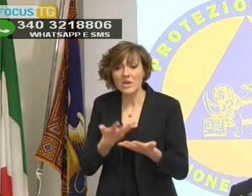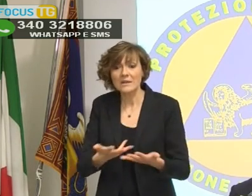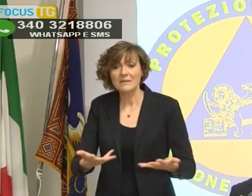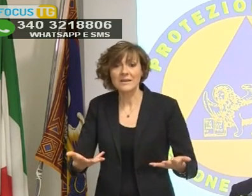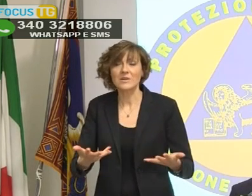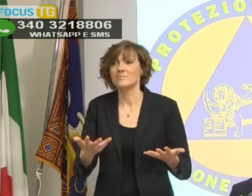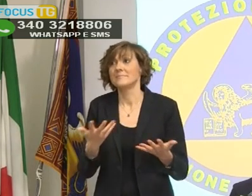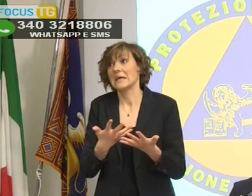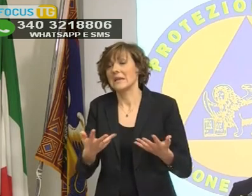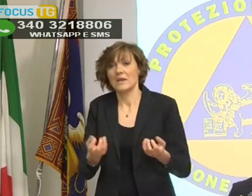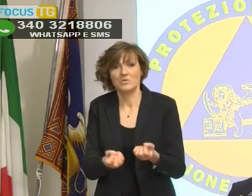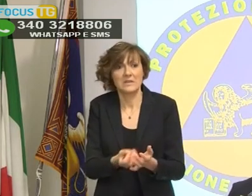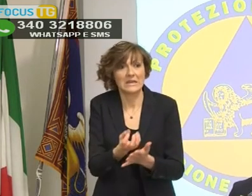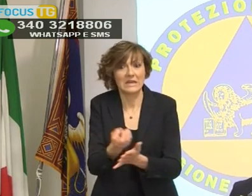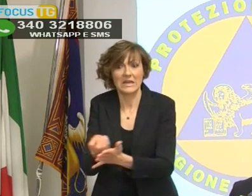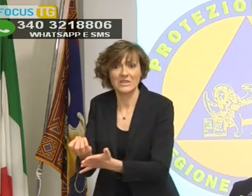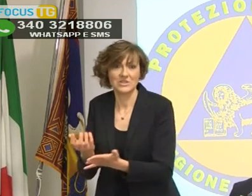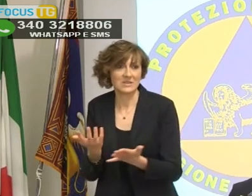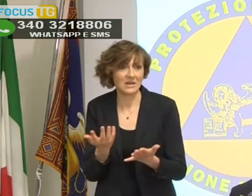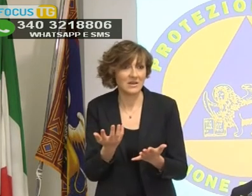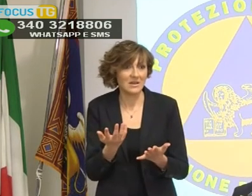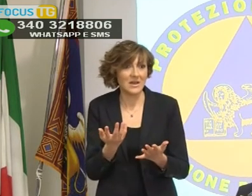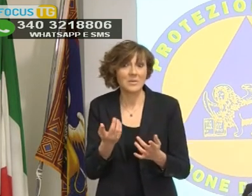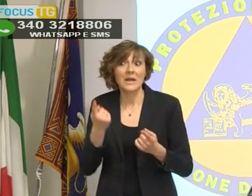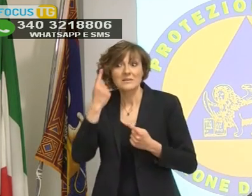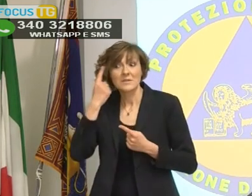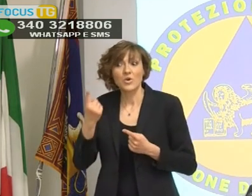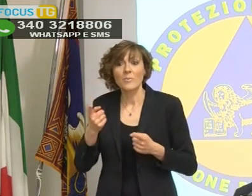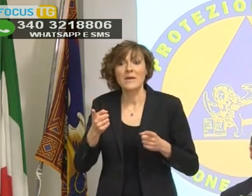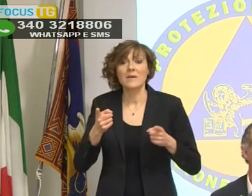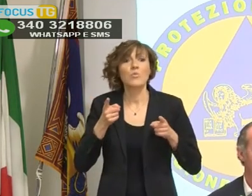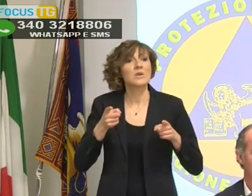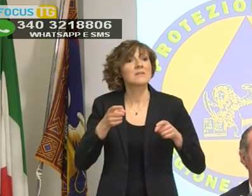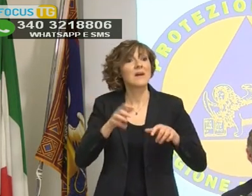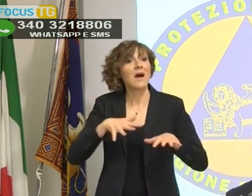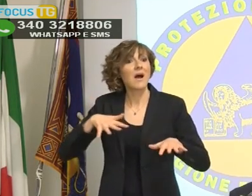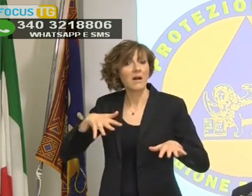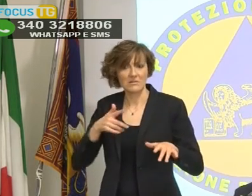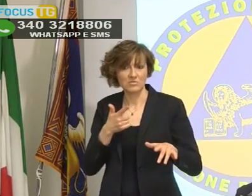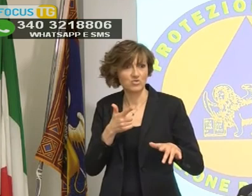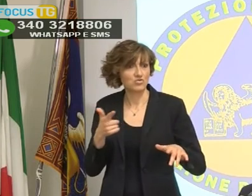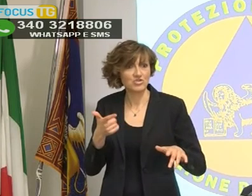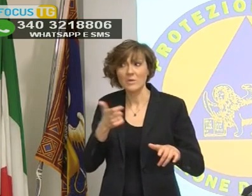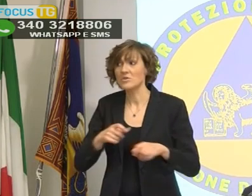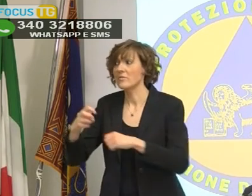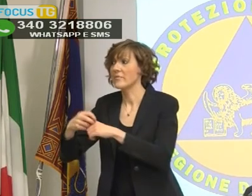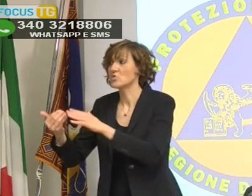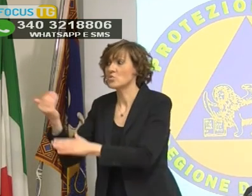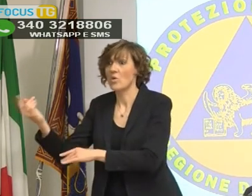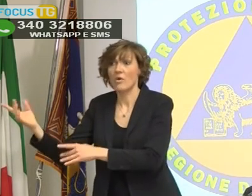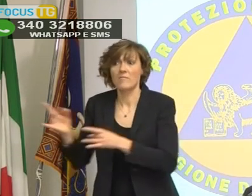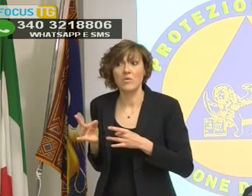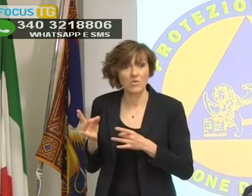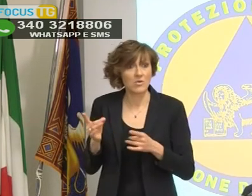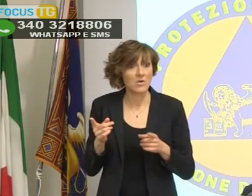non è un terreno, perché tu magari l'immunità di gregge per una mutazione non ce l'hai più per quella che ti arriva nuova. Sì, ma il governo poi non può